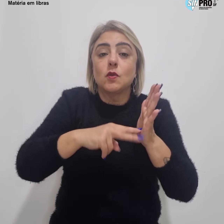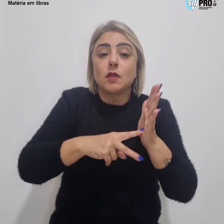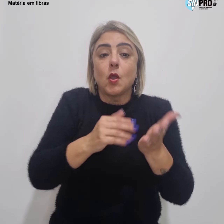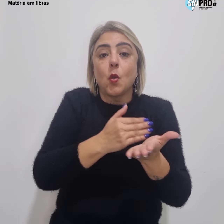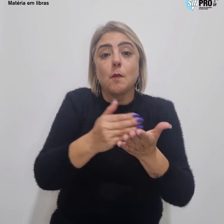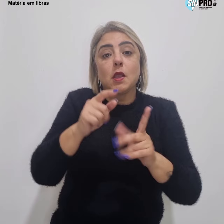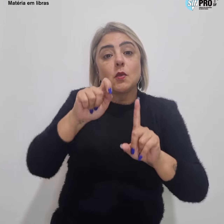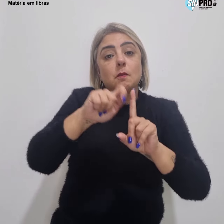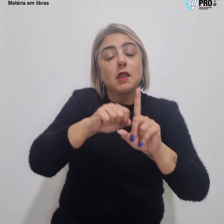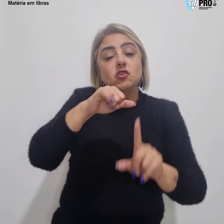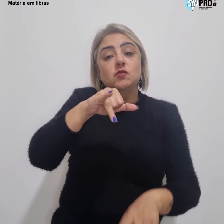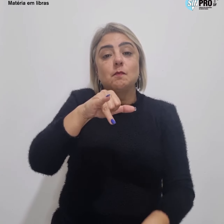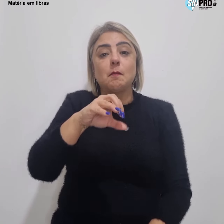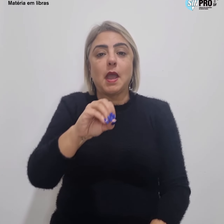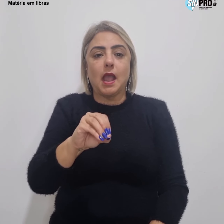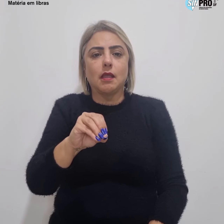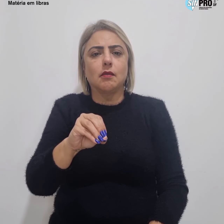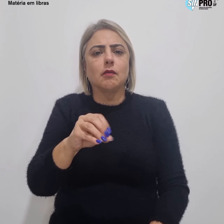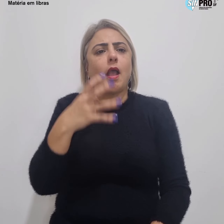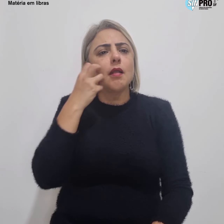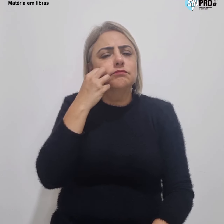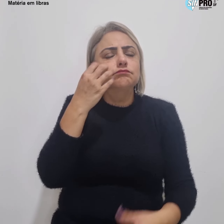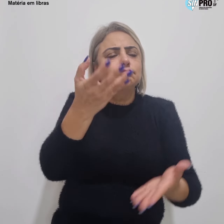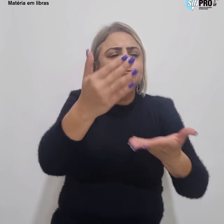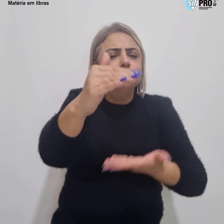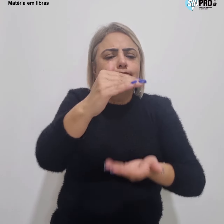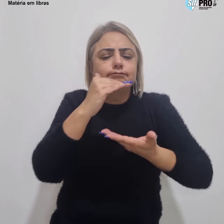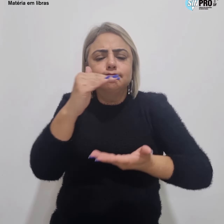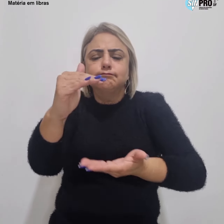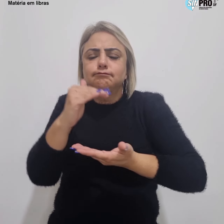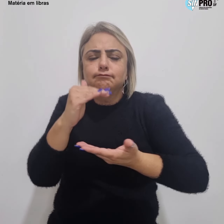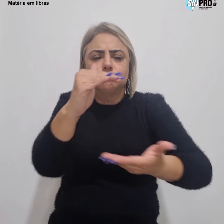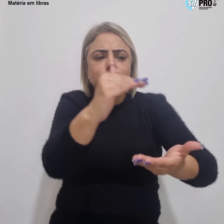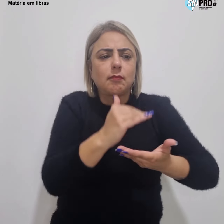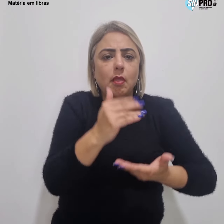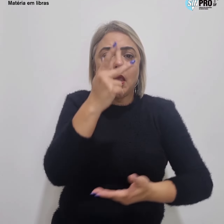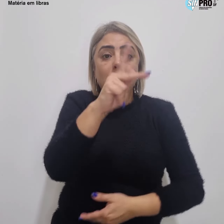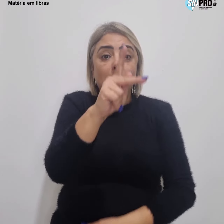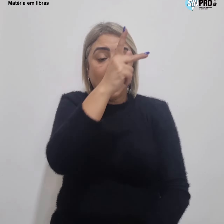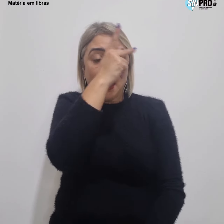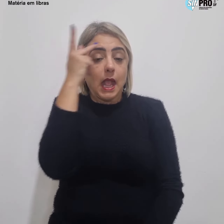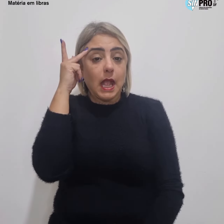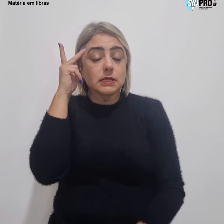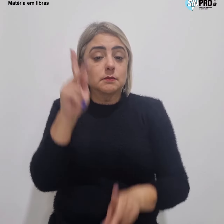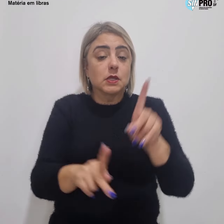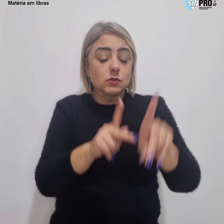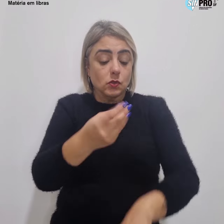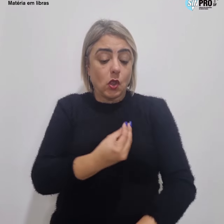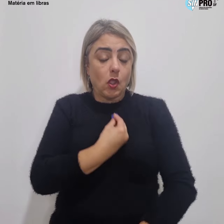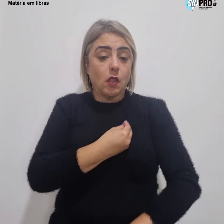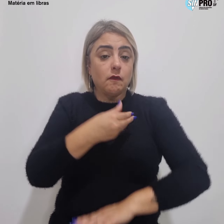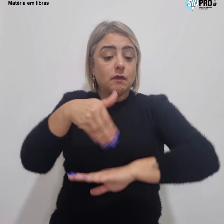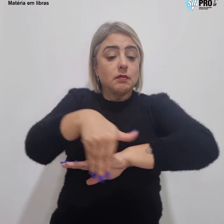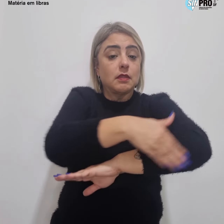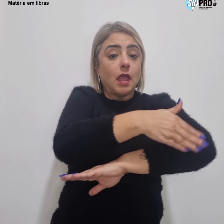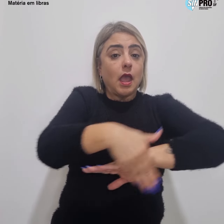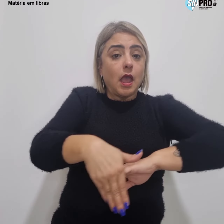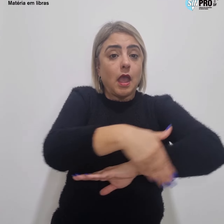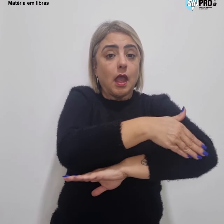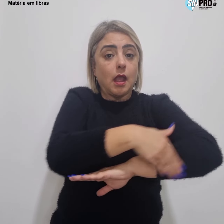maio. As doações foram entregues às pessoas em situação de rua na superquadra